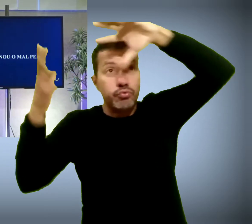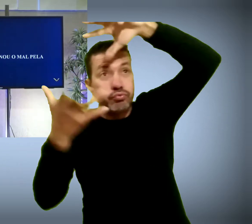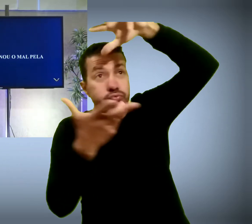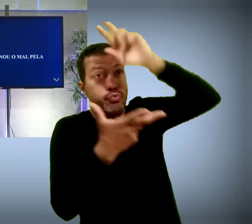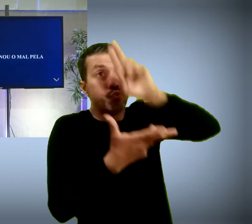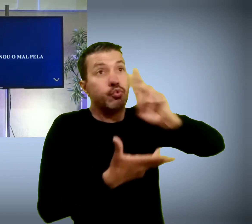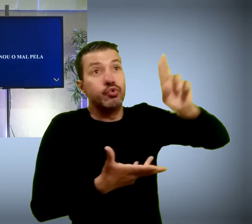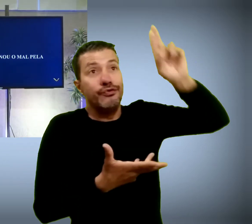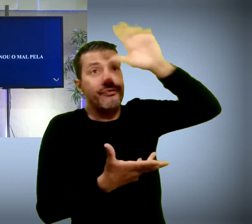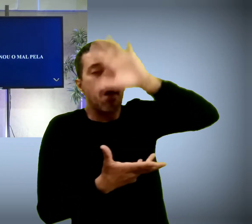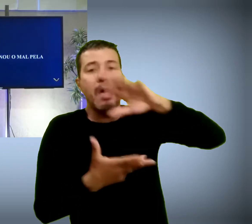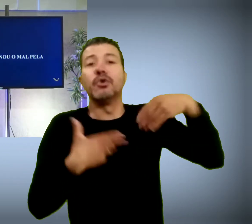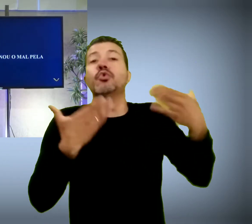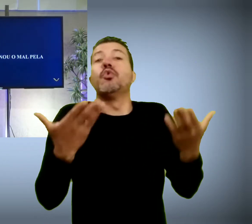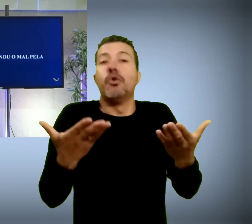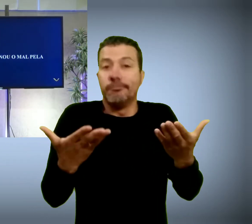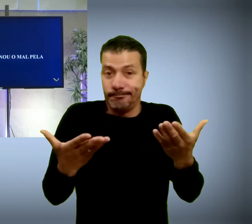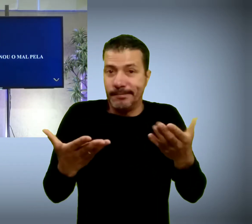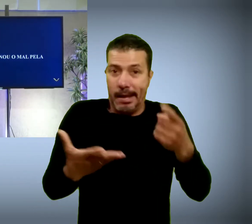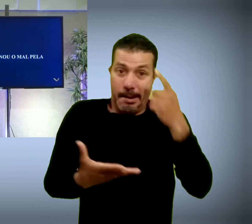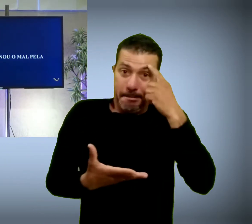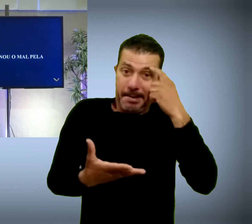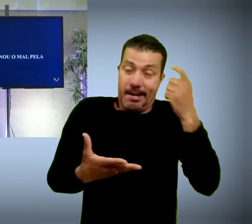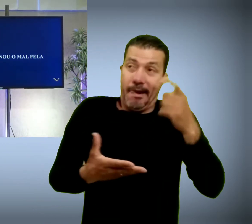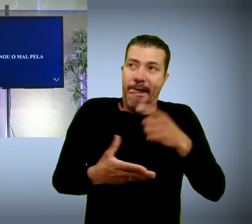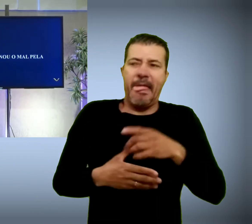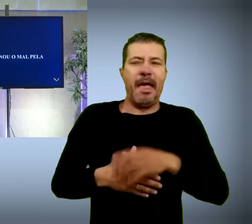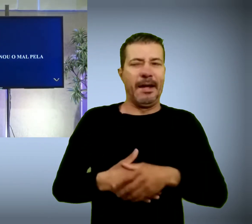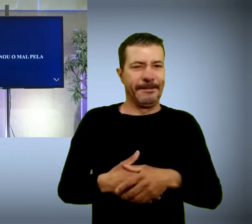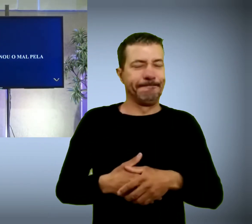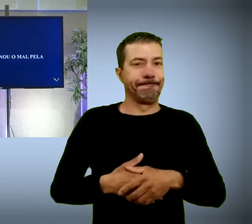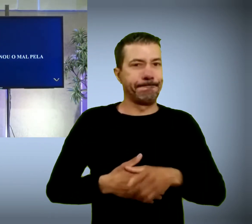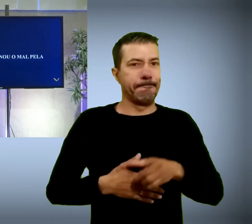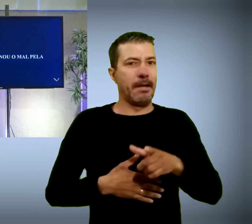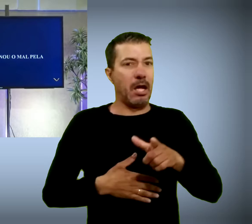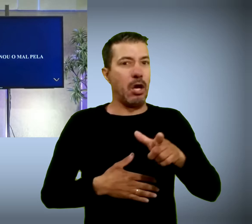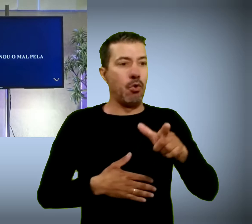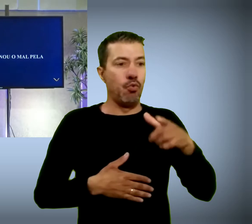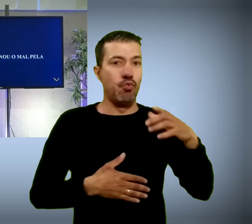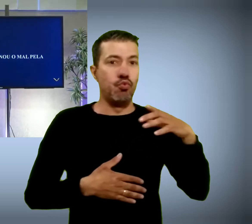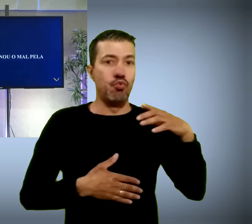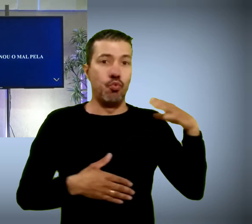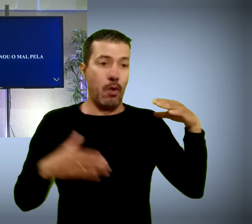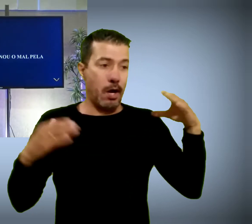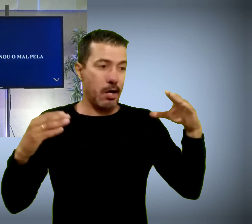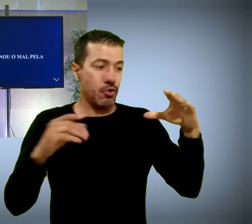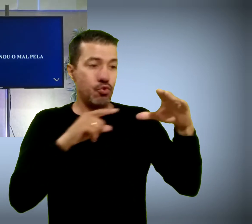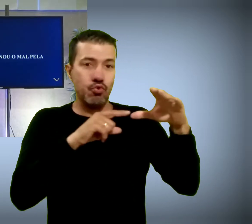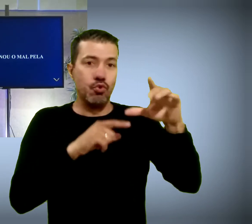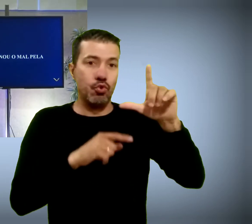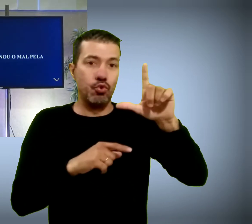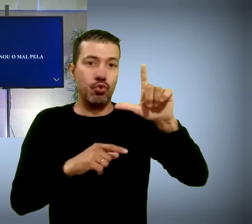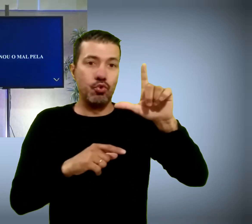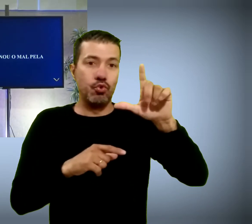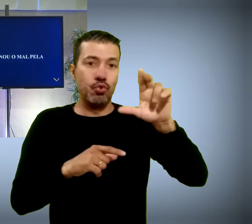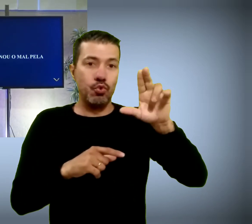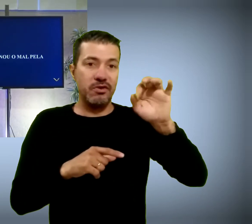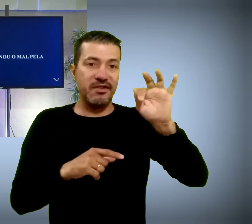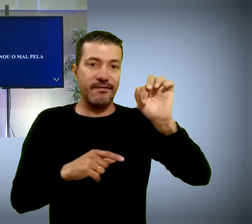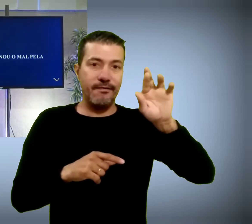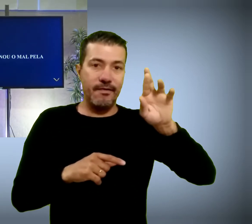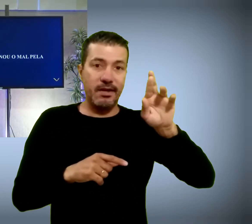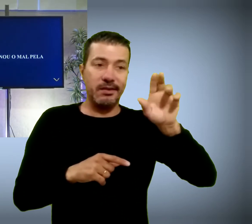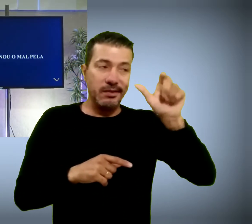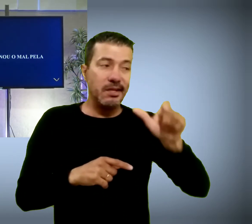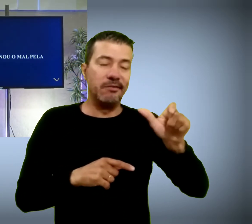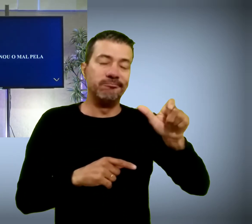espontaneamente? Eu acho que muitos iam pensar assim, puxa vida, Lúcifer tinha razão. Olha aí, ele falou que Deus era assim,